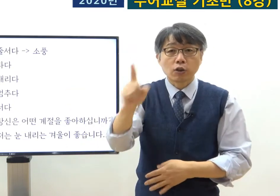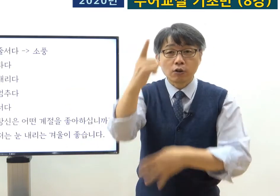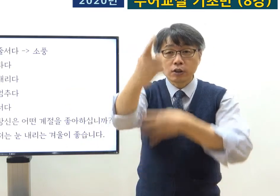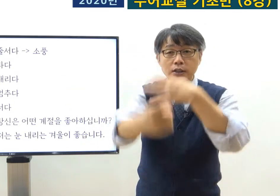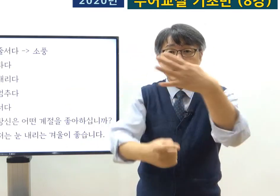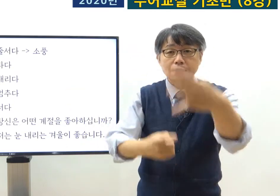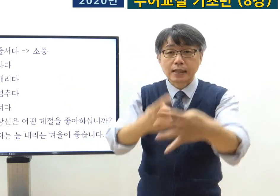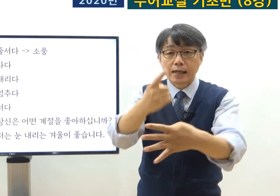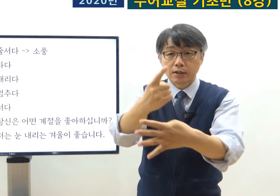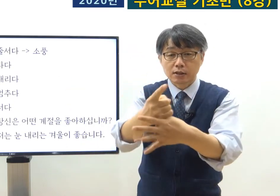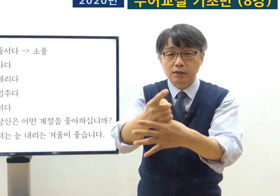어떤 계절을